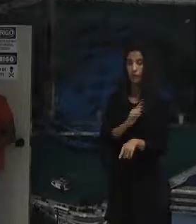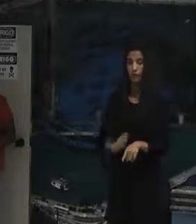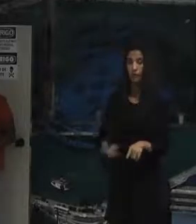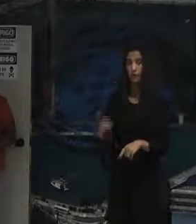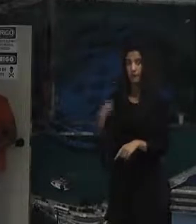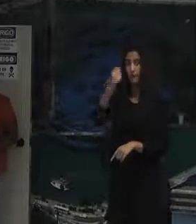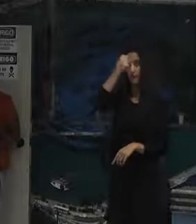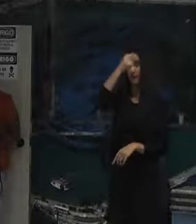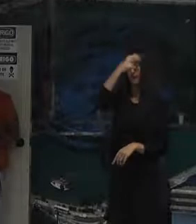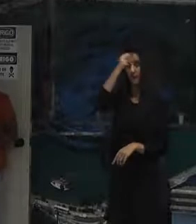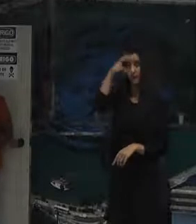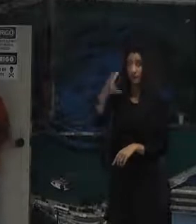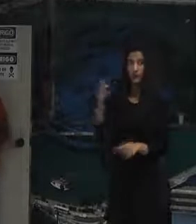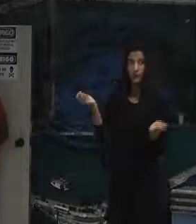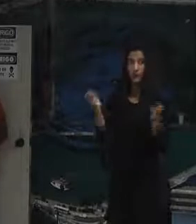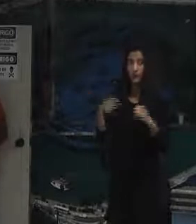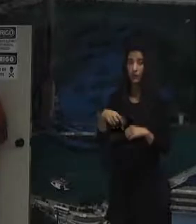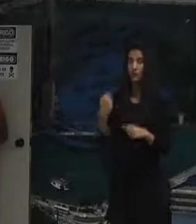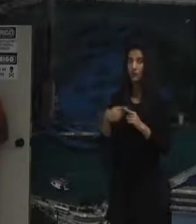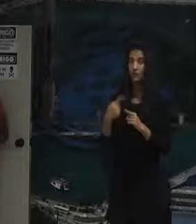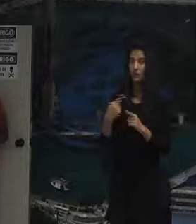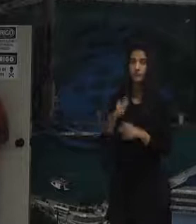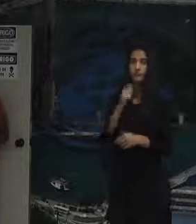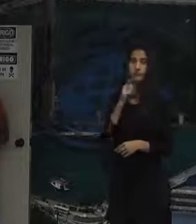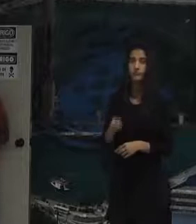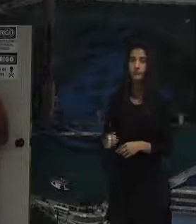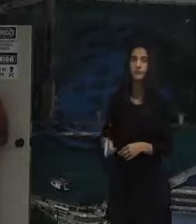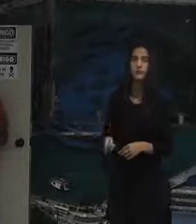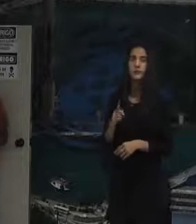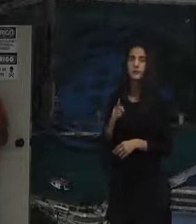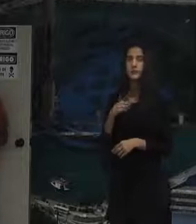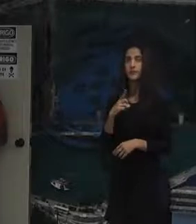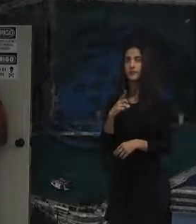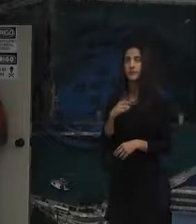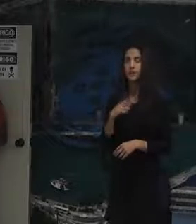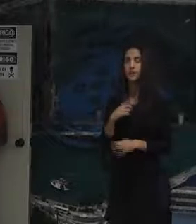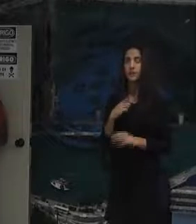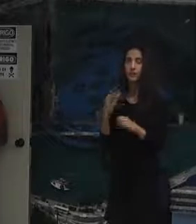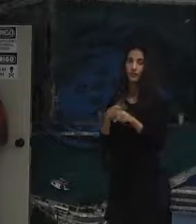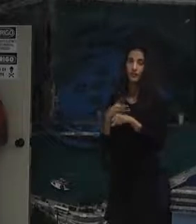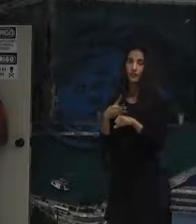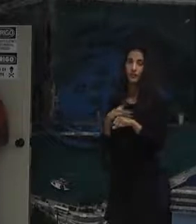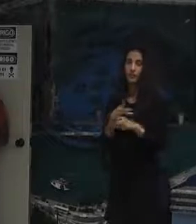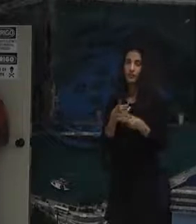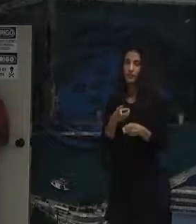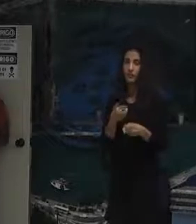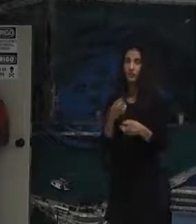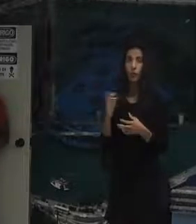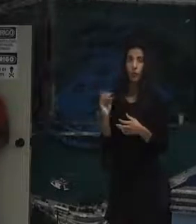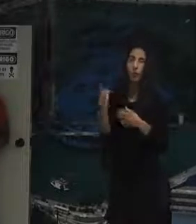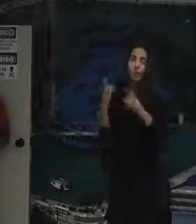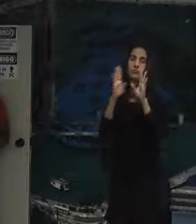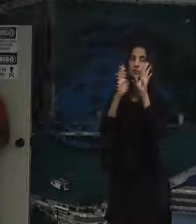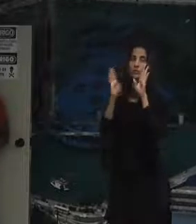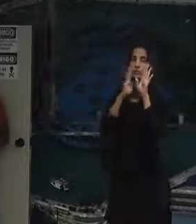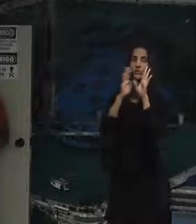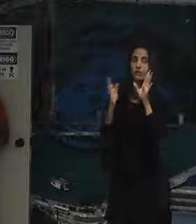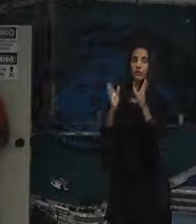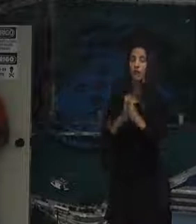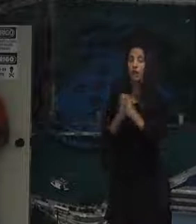vicinais. Não cabe mais a gente estar ouvindo em grupos de WhatsApp, no Facebook, ônibus